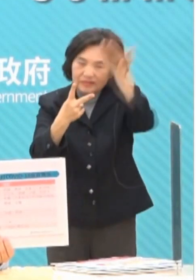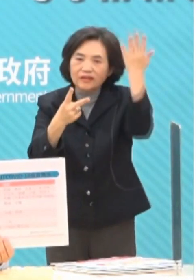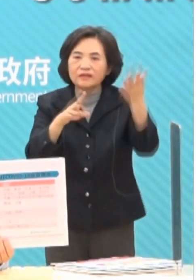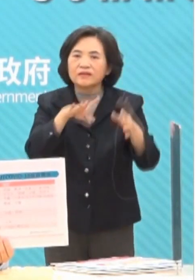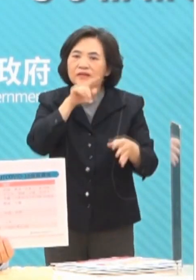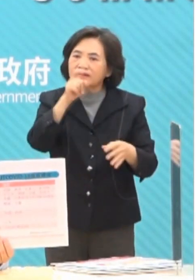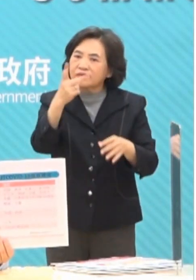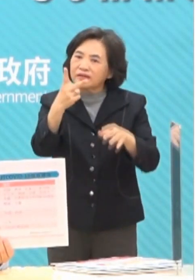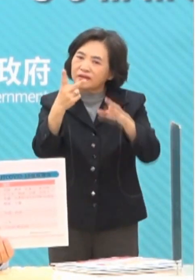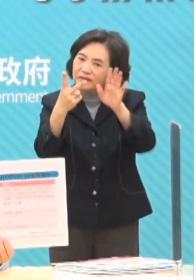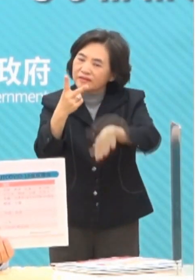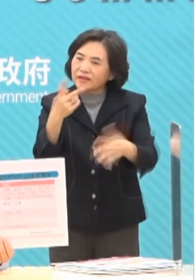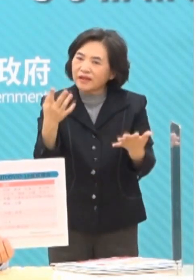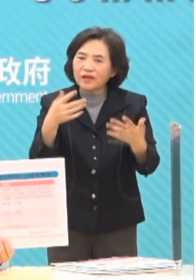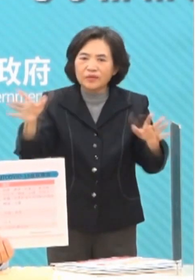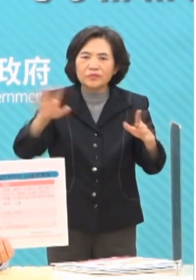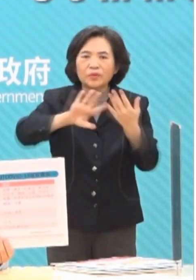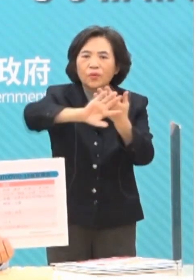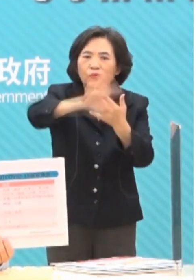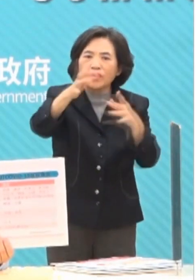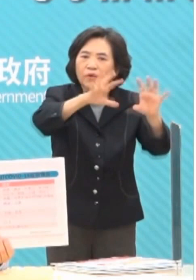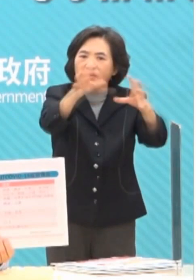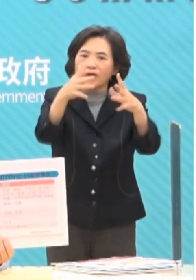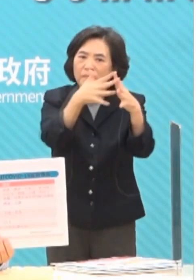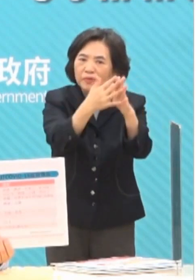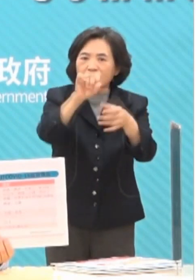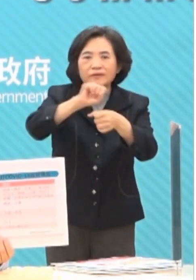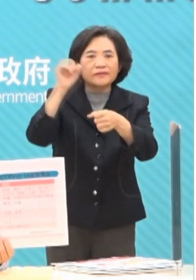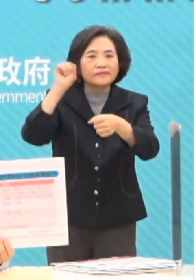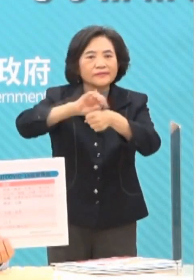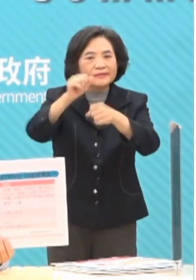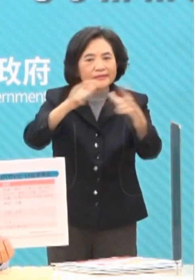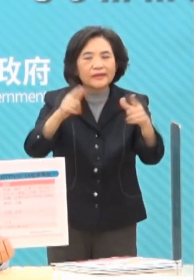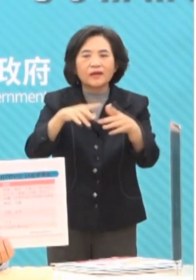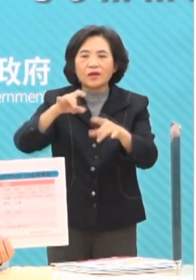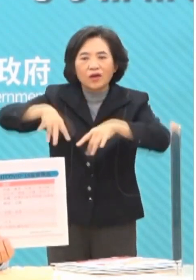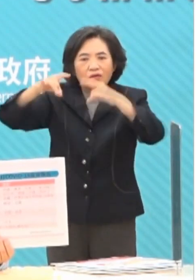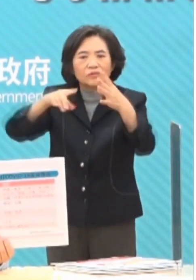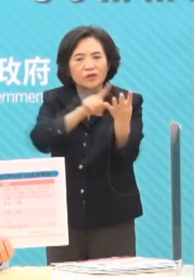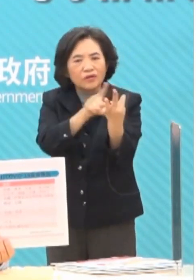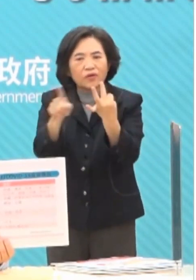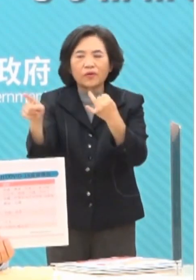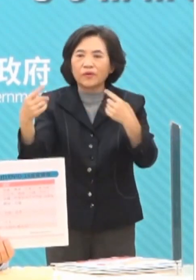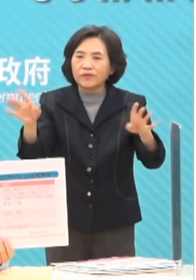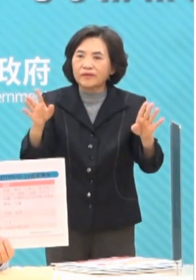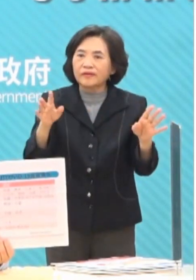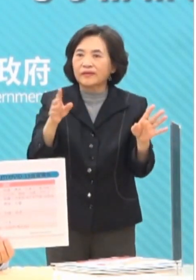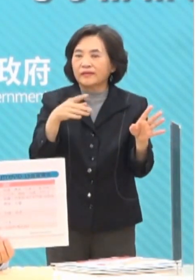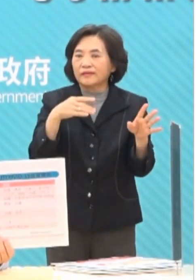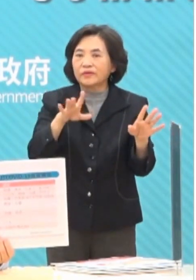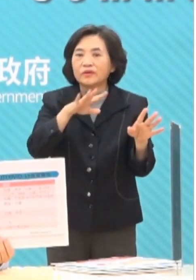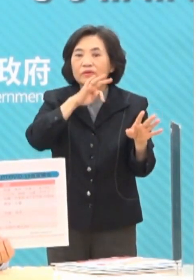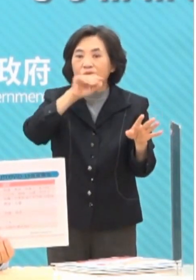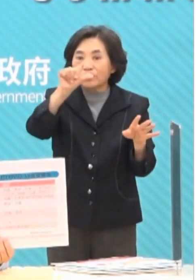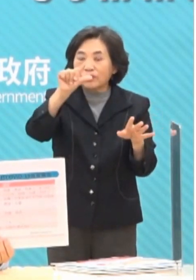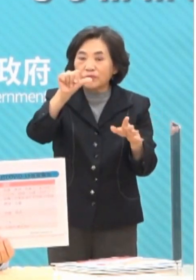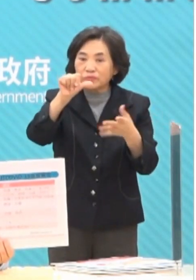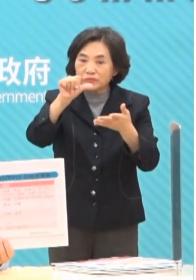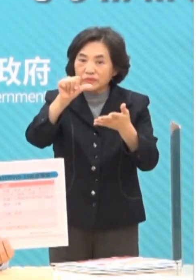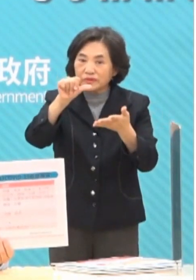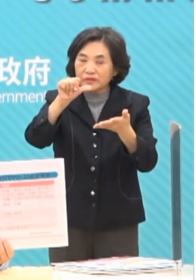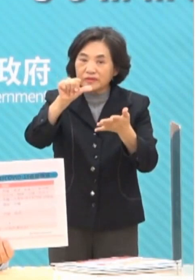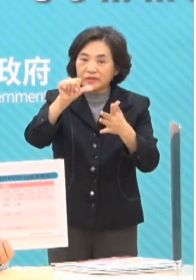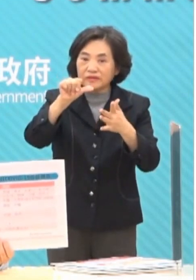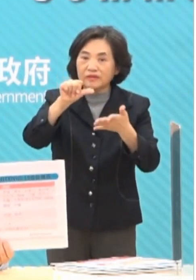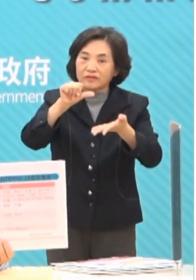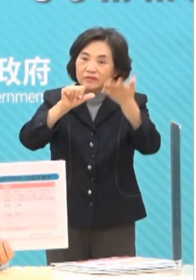看很多国家，你知道哈，美国、加拿大、澳洲，大部分的国家了哈，目前5岁以上有打，就小学